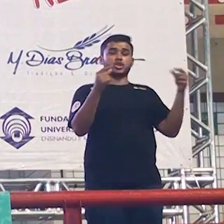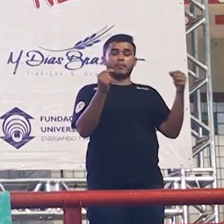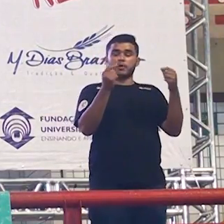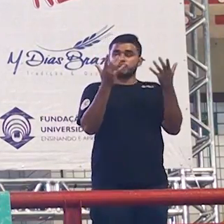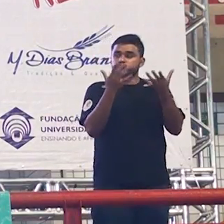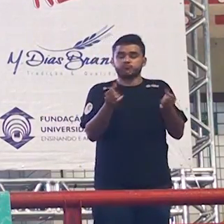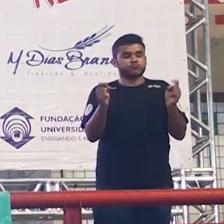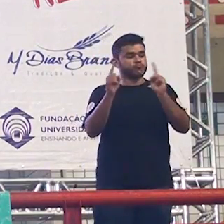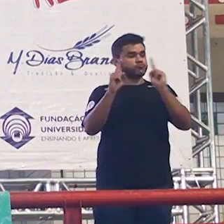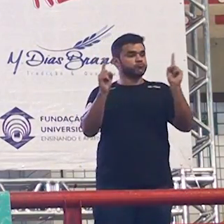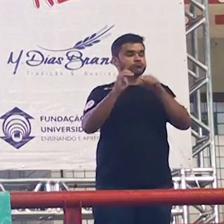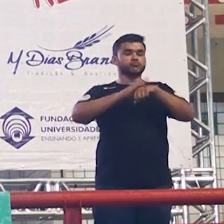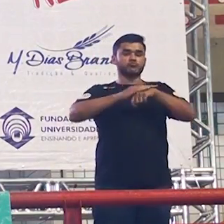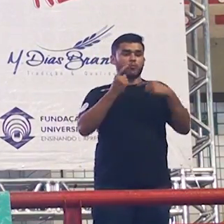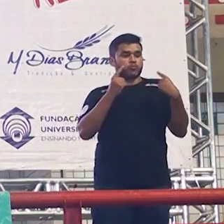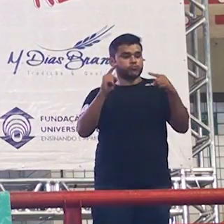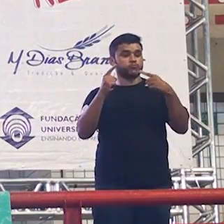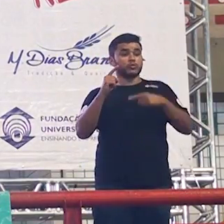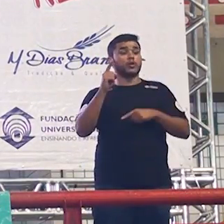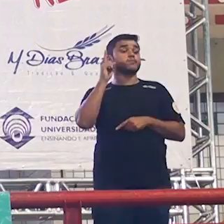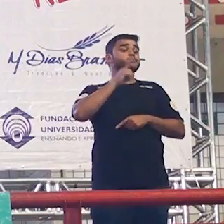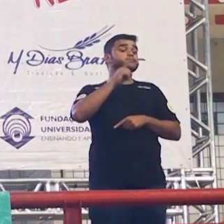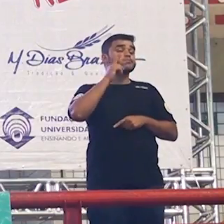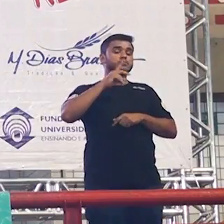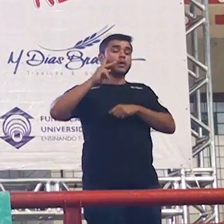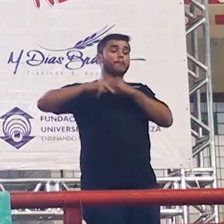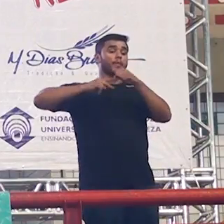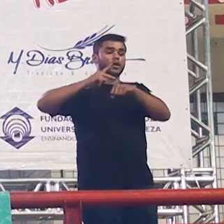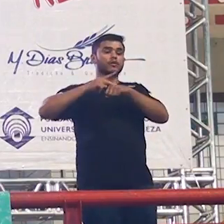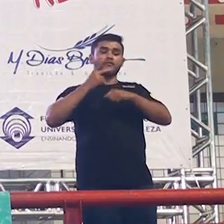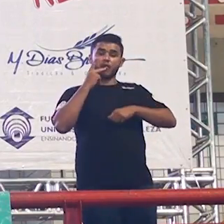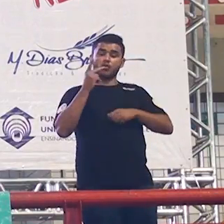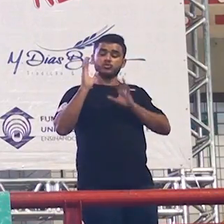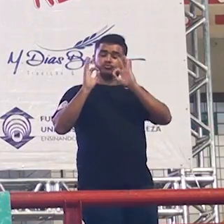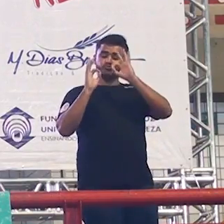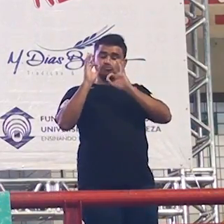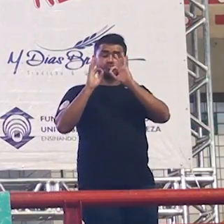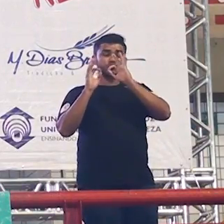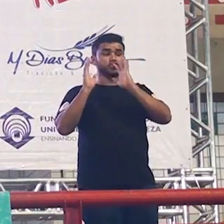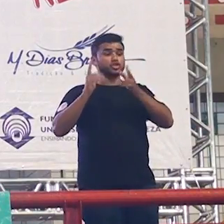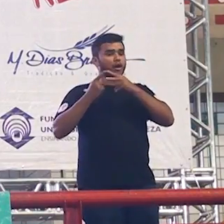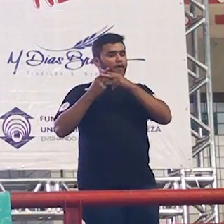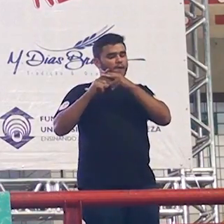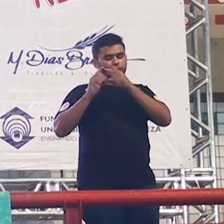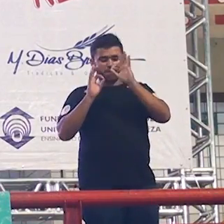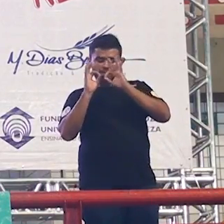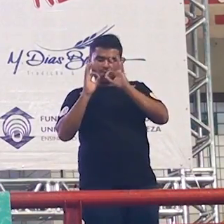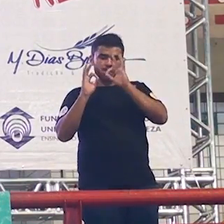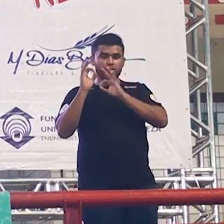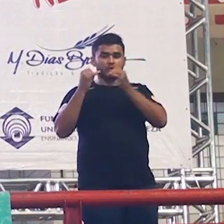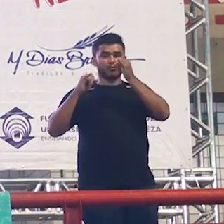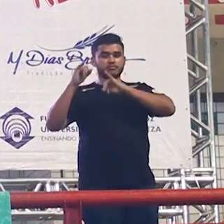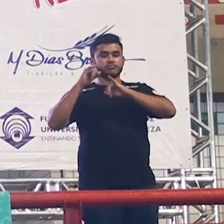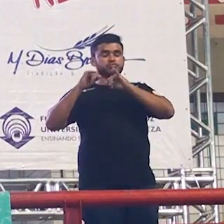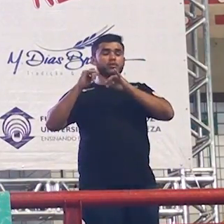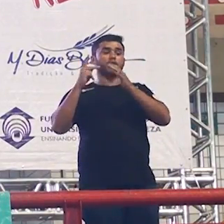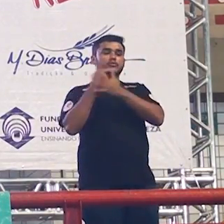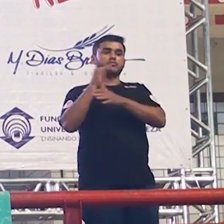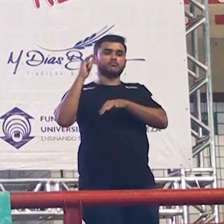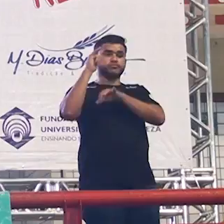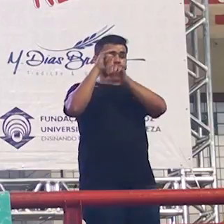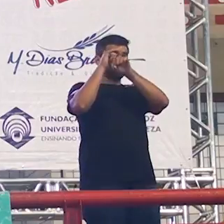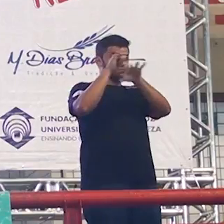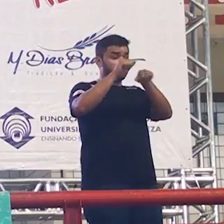atômica, resolveu usá-la na cidade de Hiroshima e na cidade de Nagasaki, causando aquele transtorno que todo mundo conhece